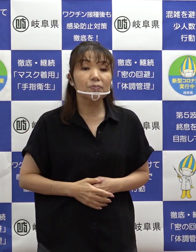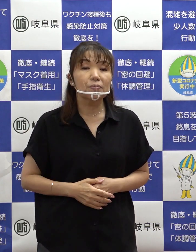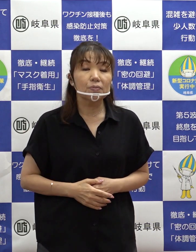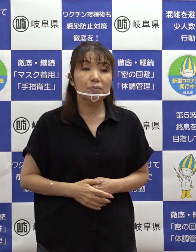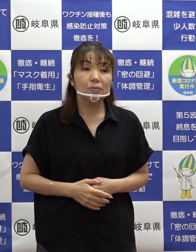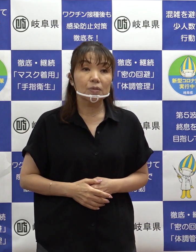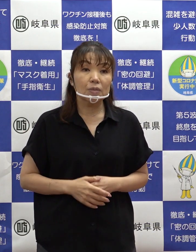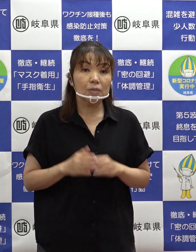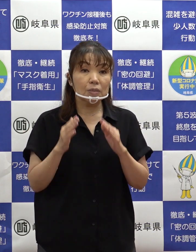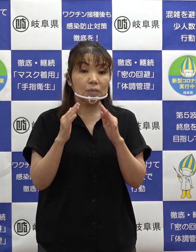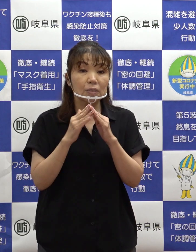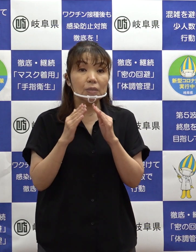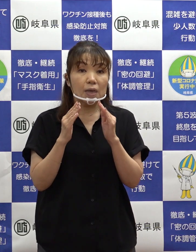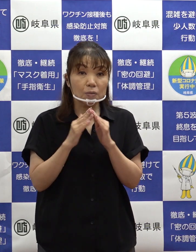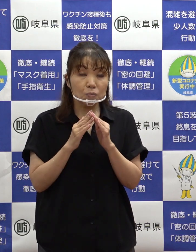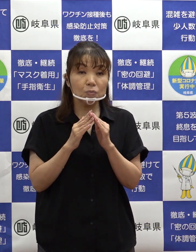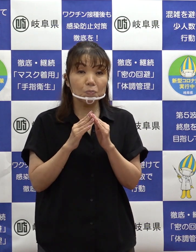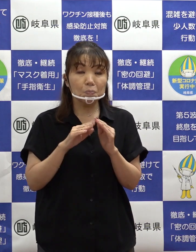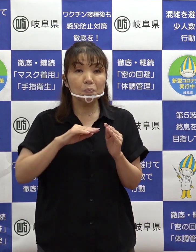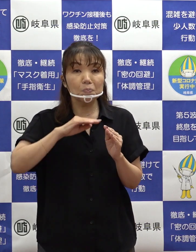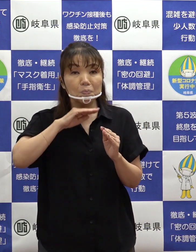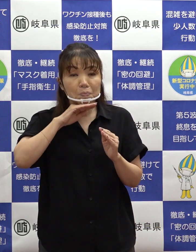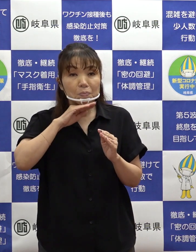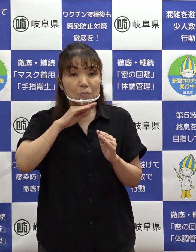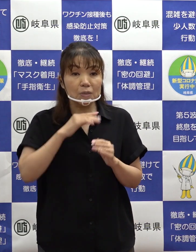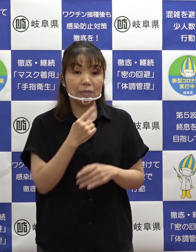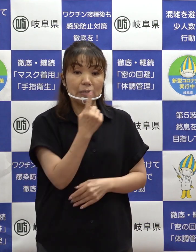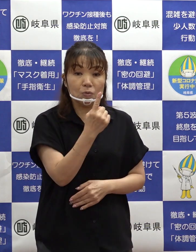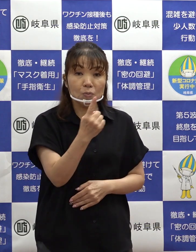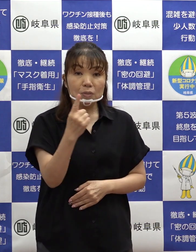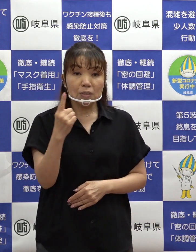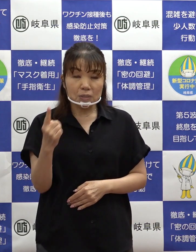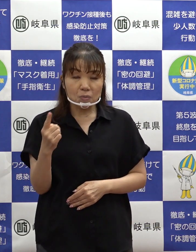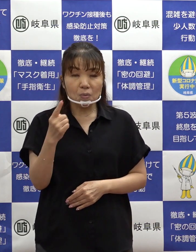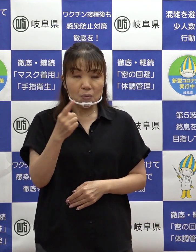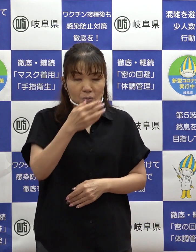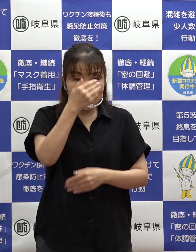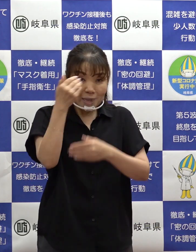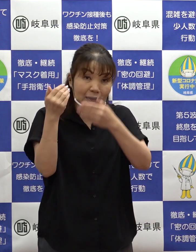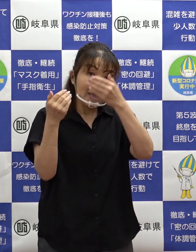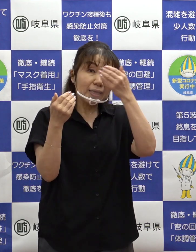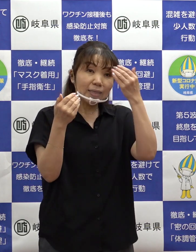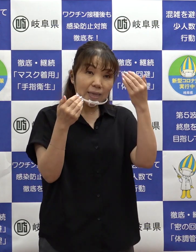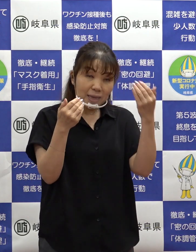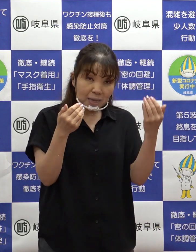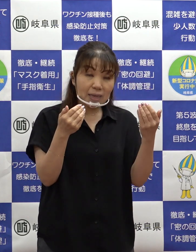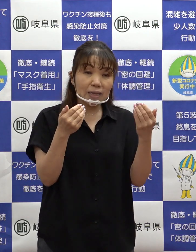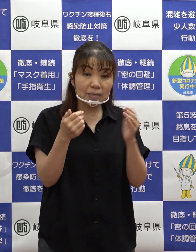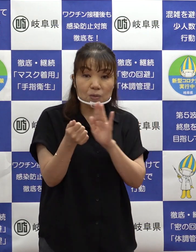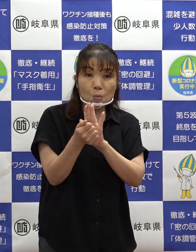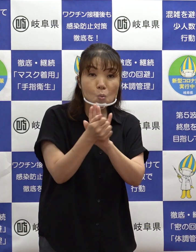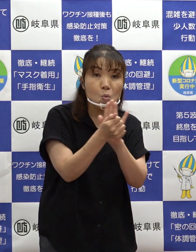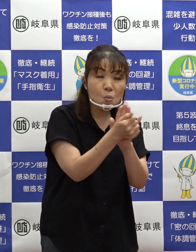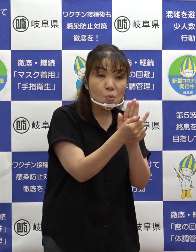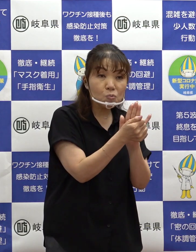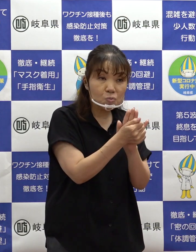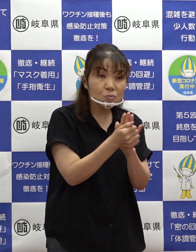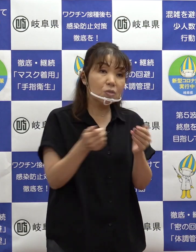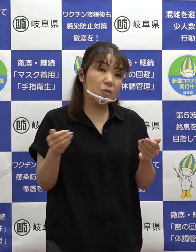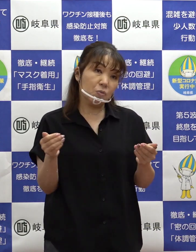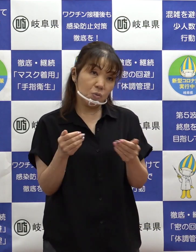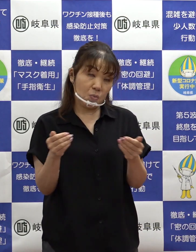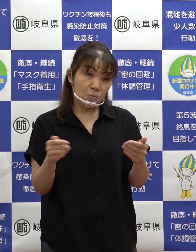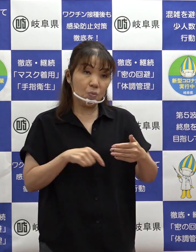要するに自宅におられる方をお一人お一人をこうきめ細かくですね、丁寧にフォローするという仕事であります